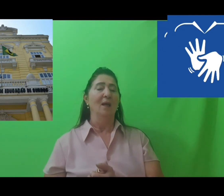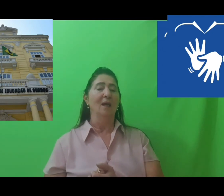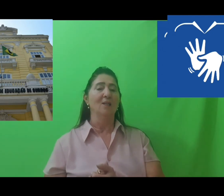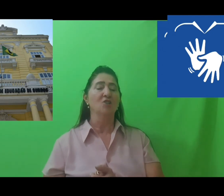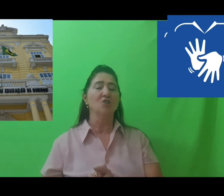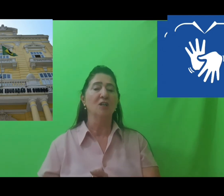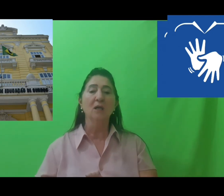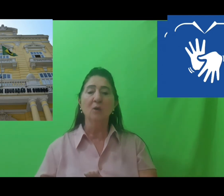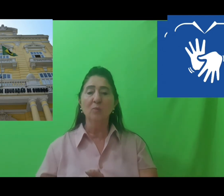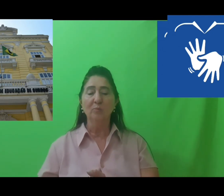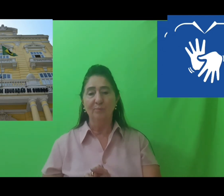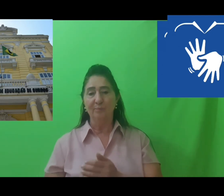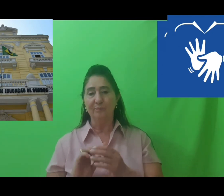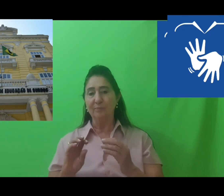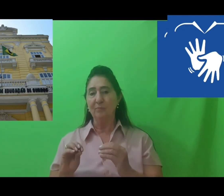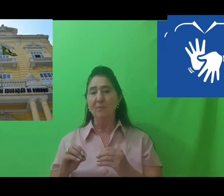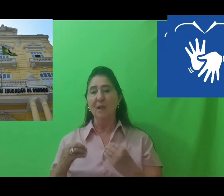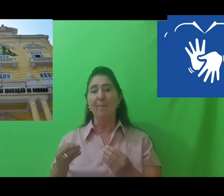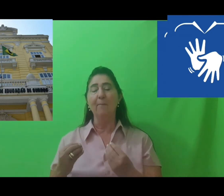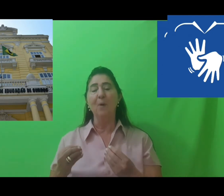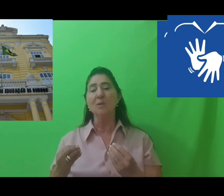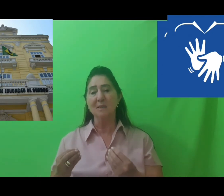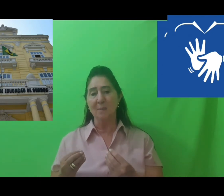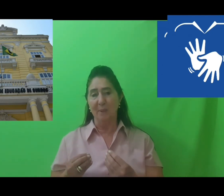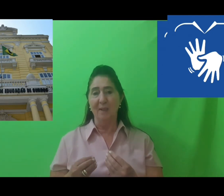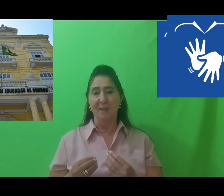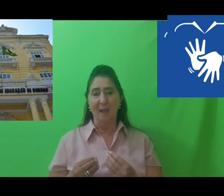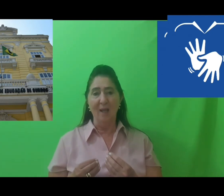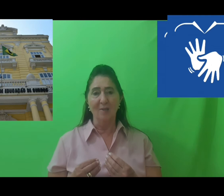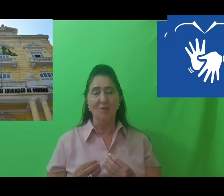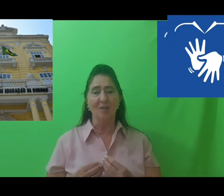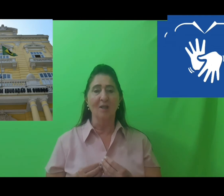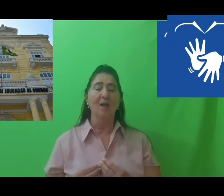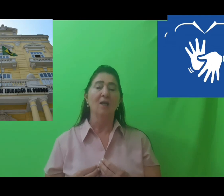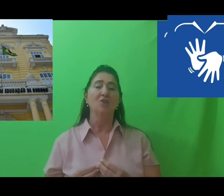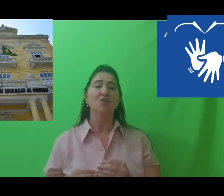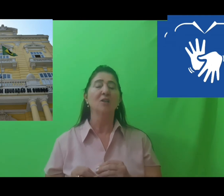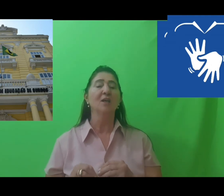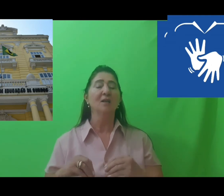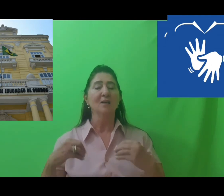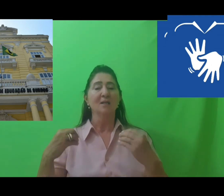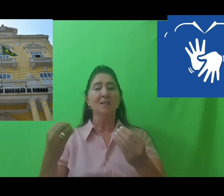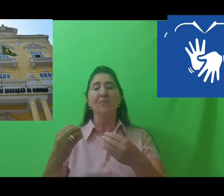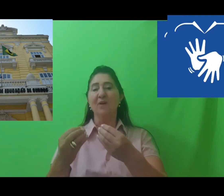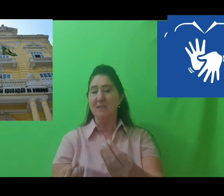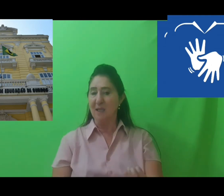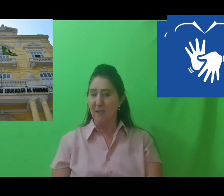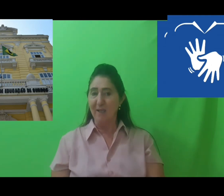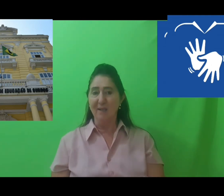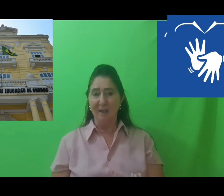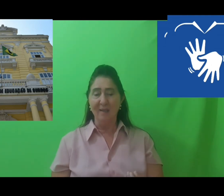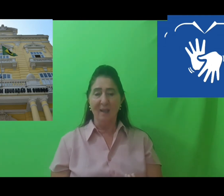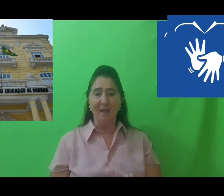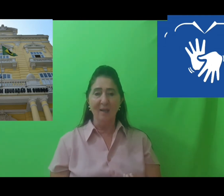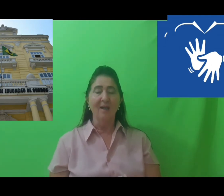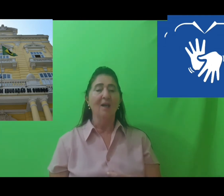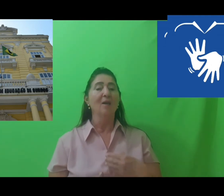eles tinham a possibilidade de se fazerem entender e